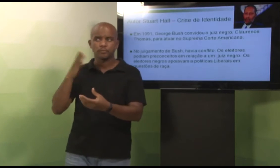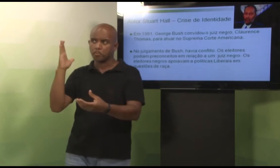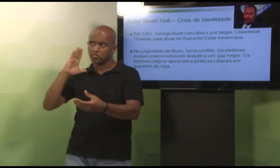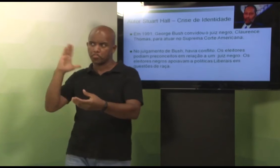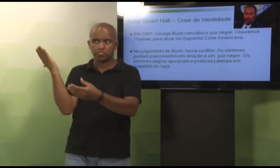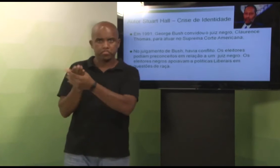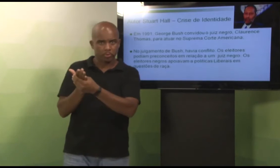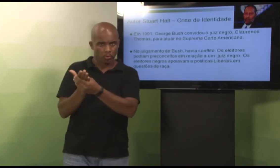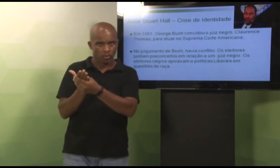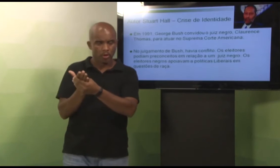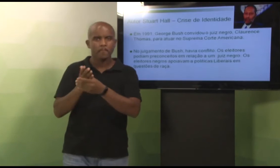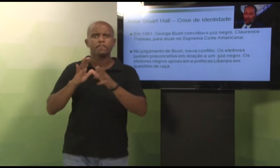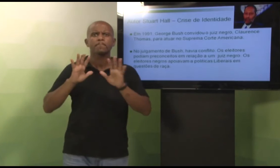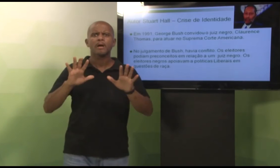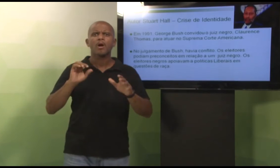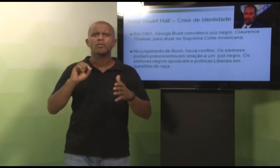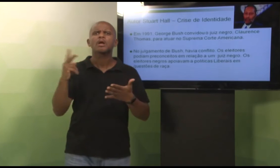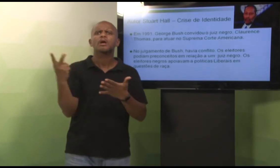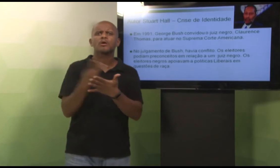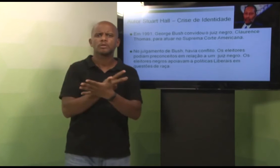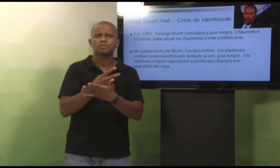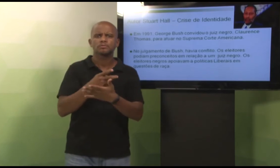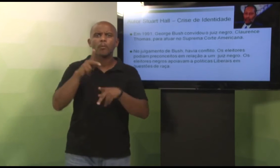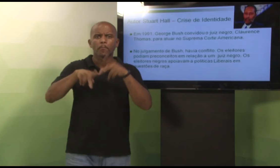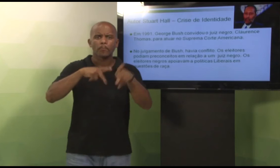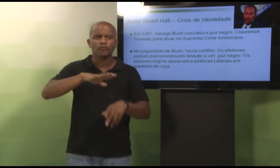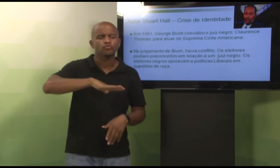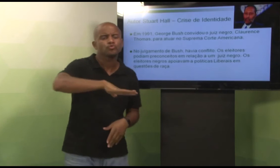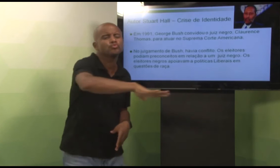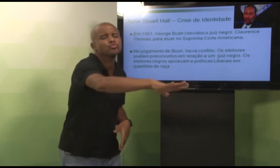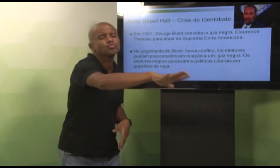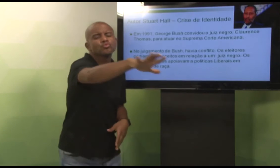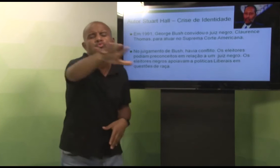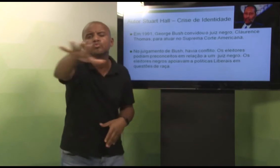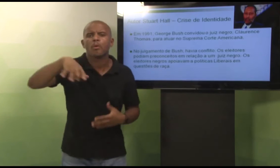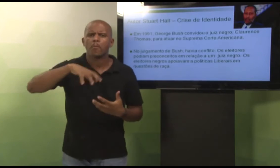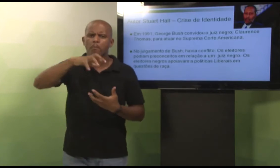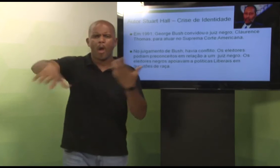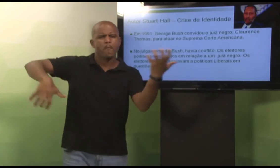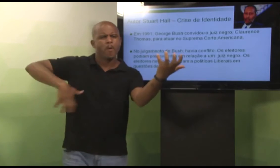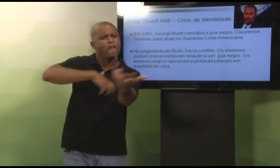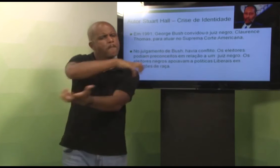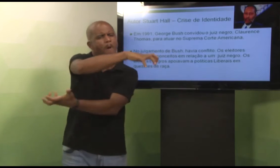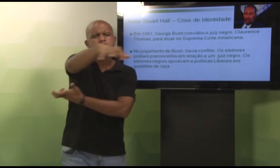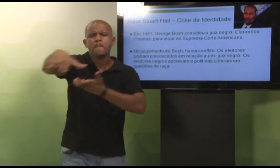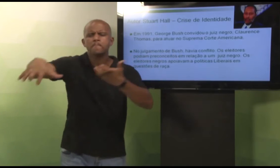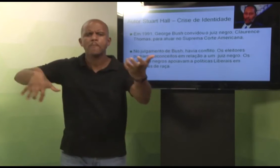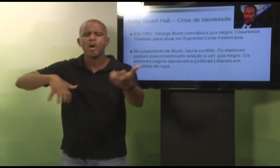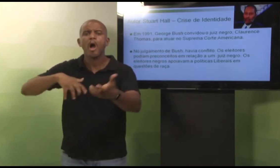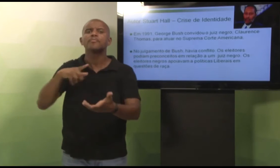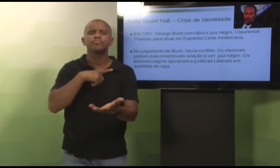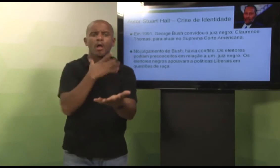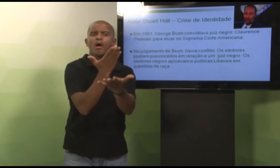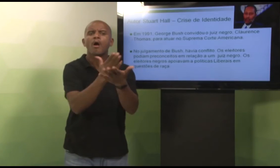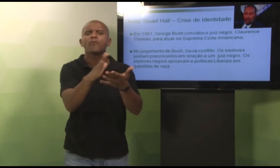E após esse caso, houve um processo. E o que ocorreu? Tinha ali várias